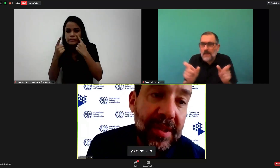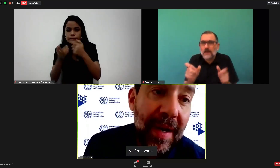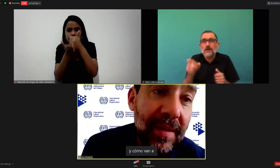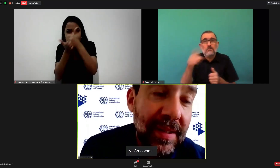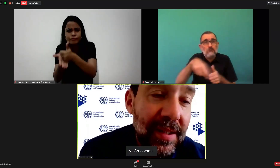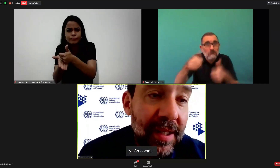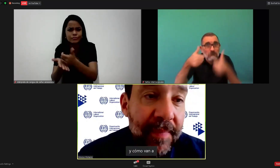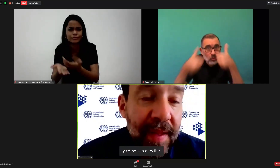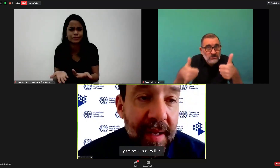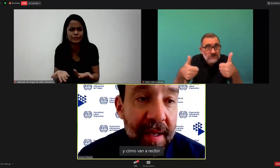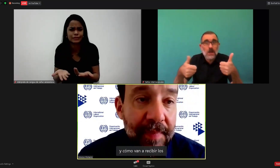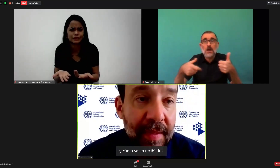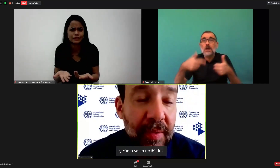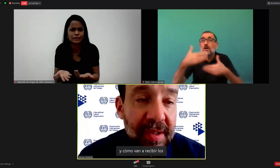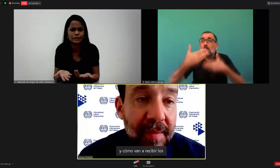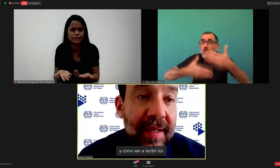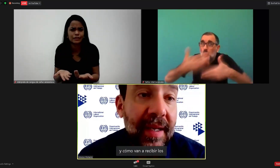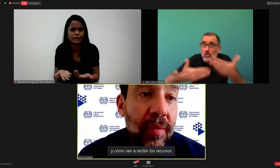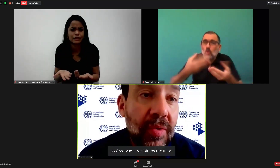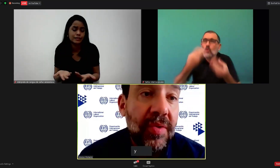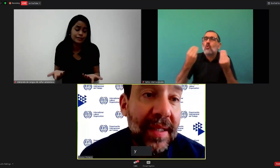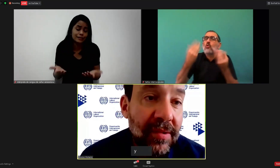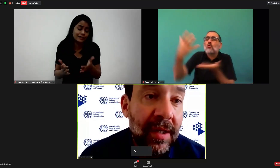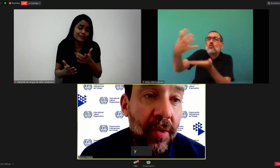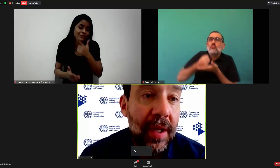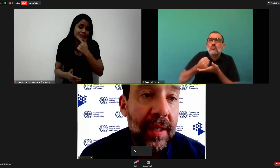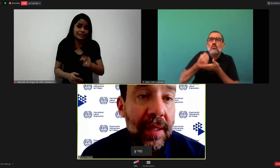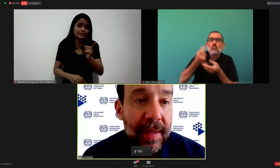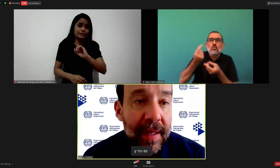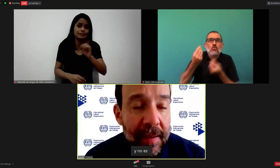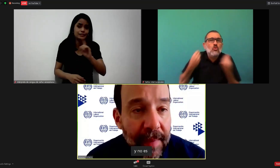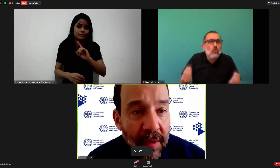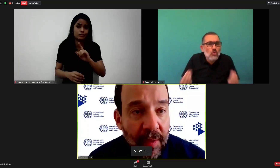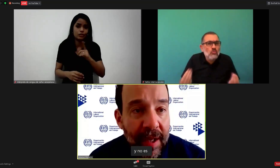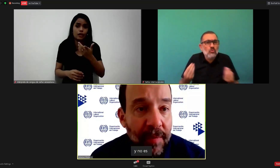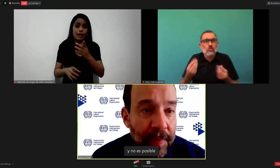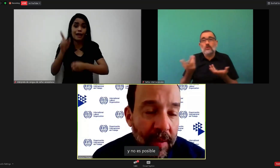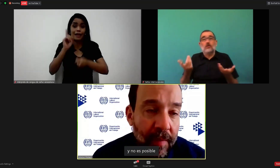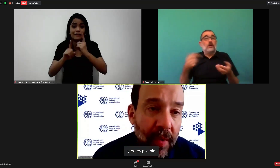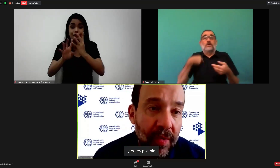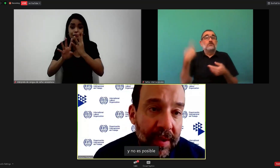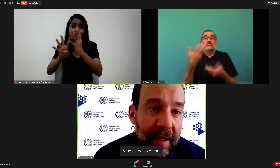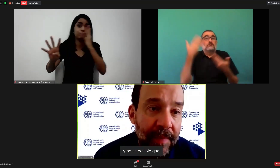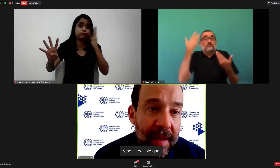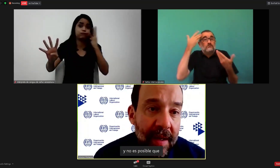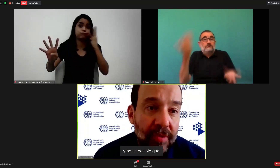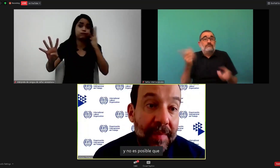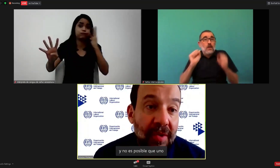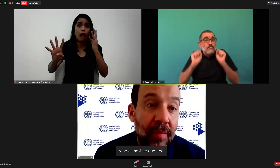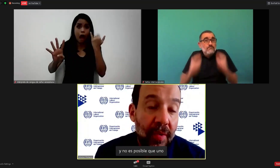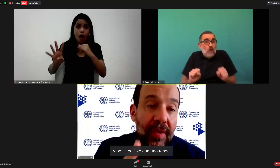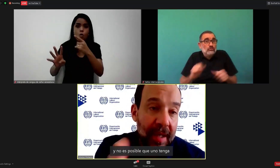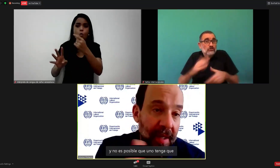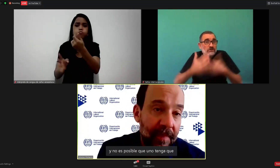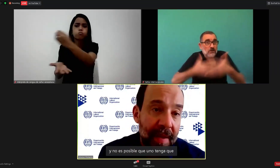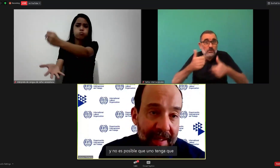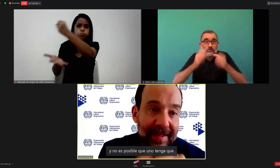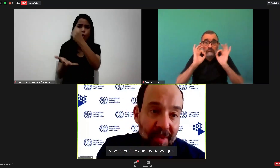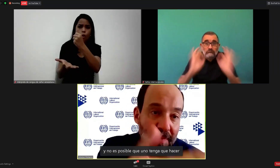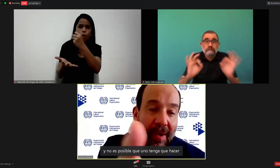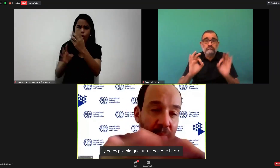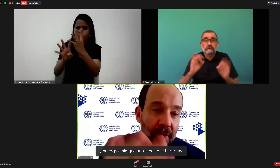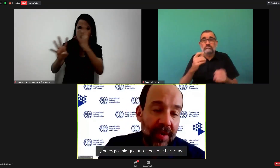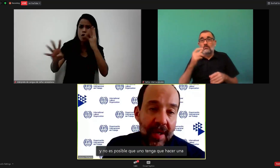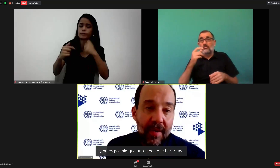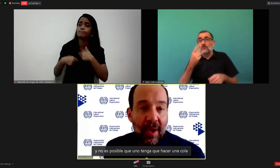grave, ¿no? En muchas partes, así que es posible que uno tenga que hacer una cola, ¿no? para cobrar un bono, que justamente un bono que